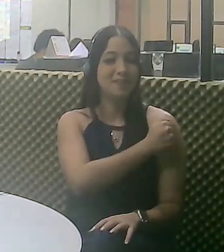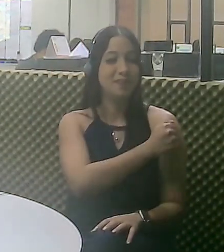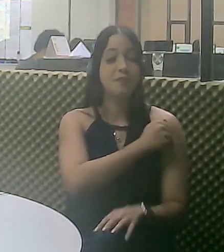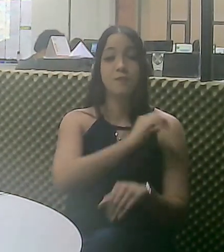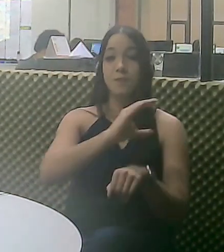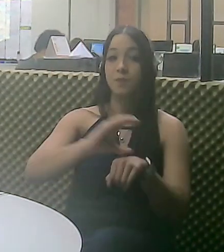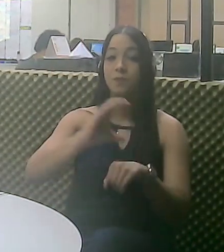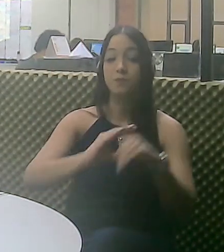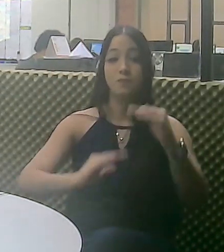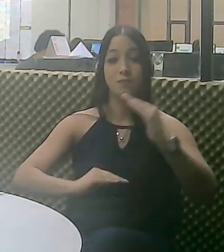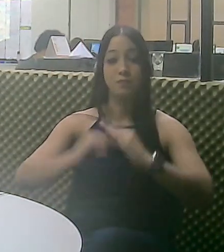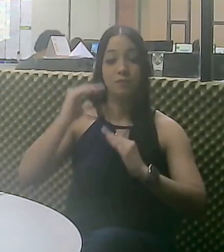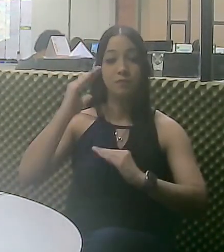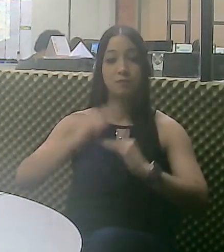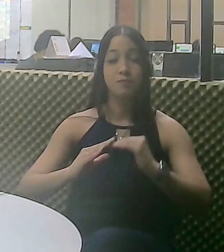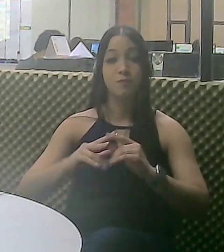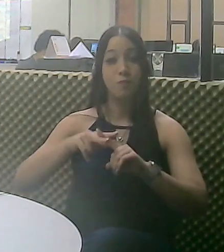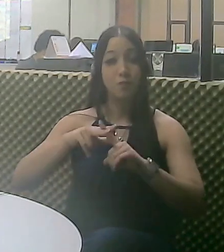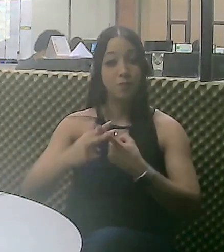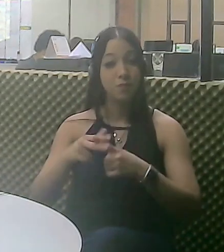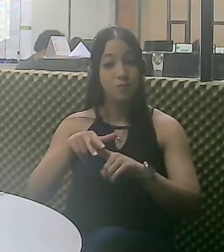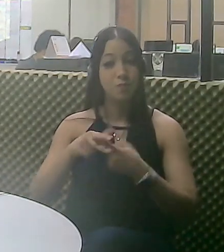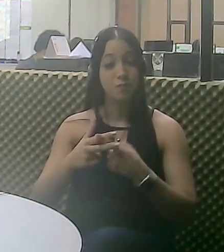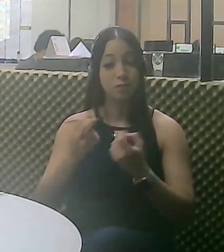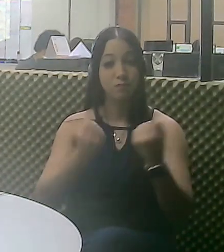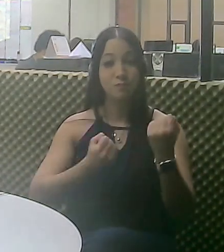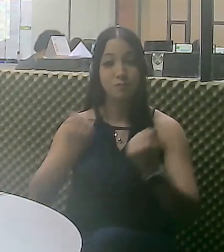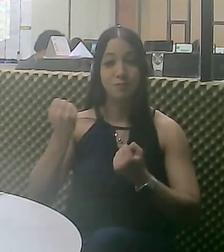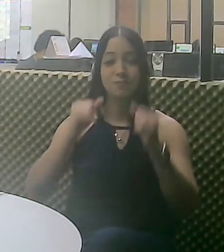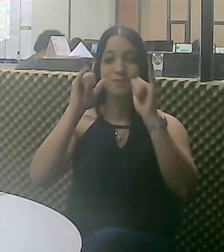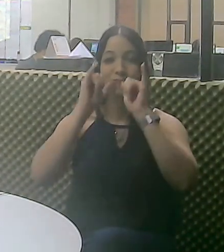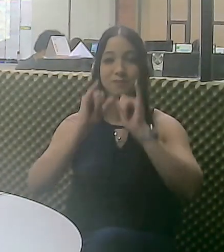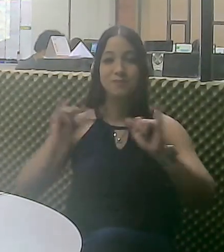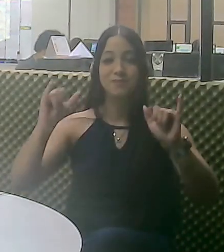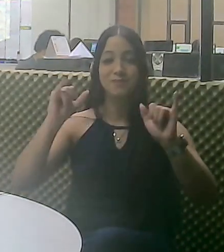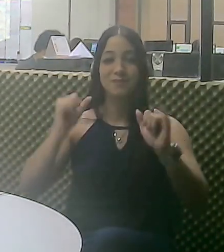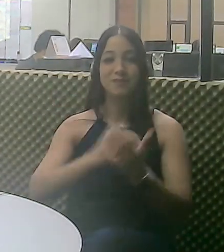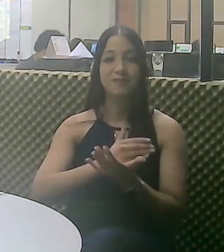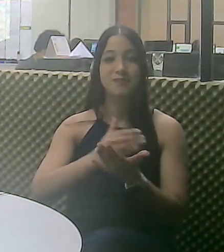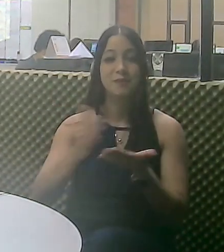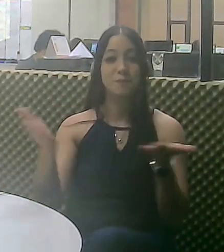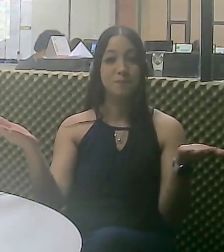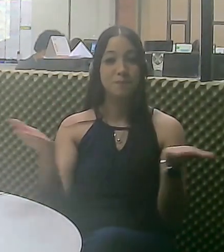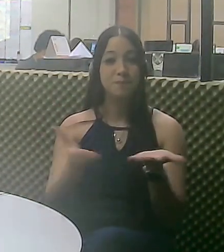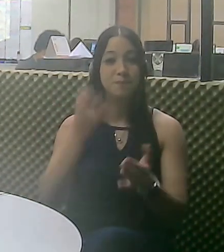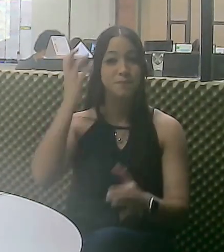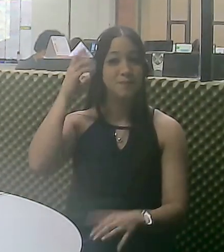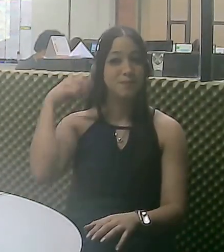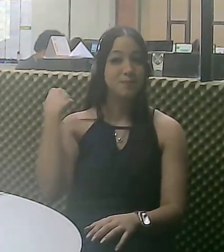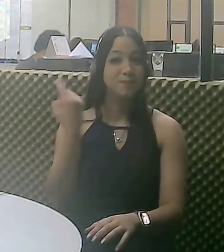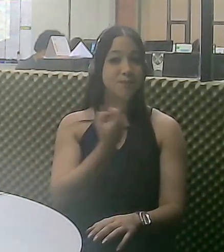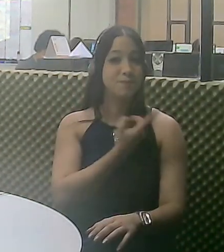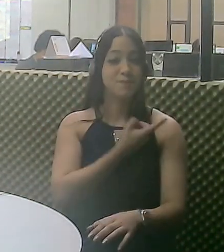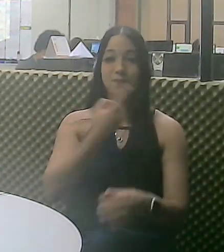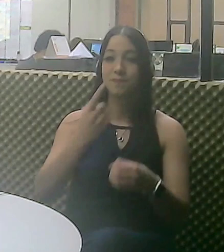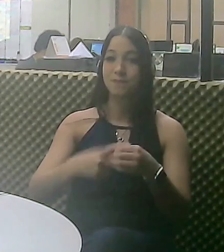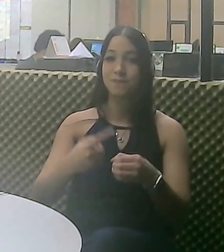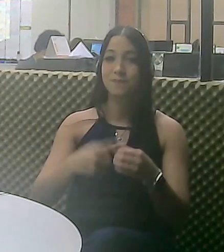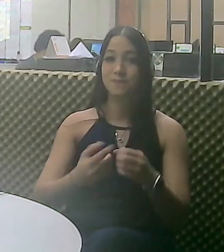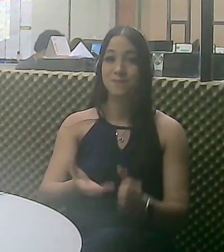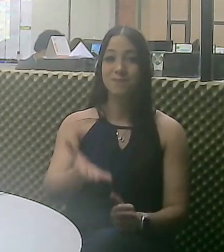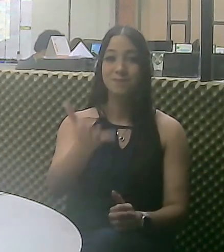dos cursos profissionalizantes de mecânica automotiva essas e outras notícias a partir de agora na Rádio